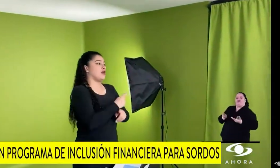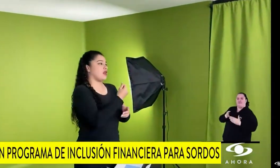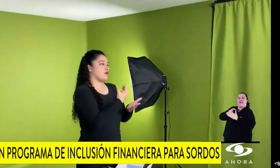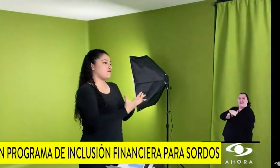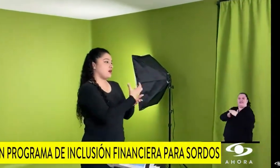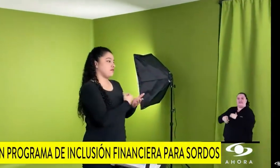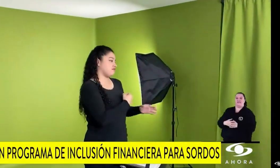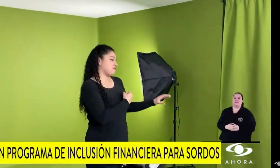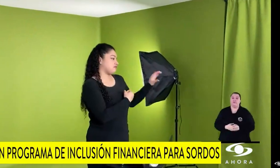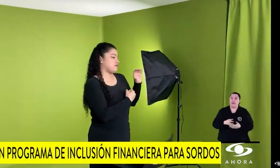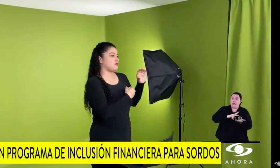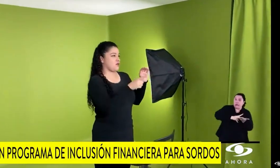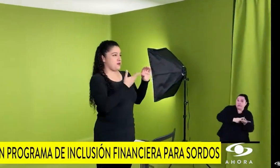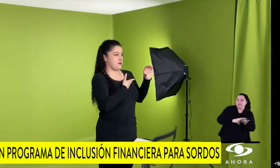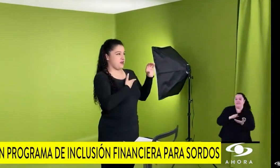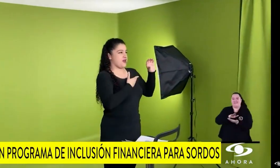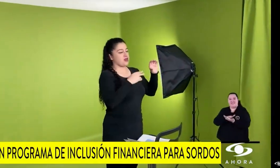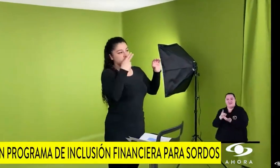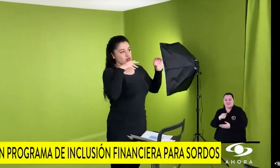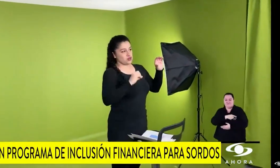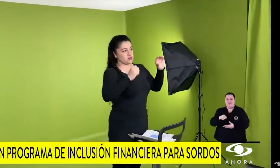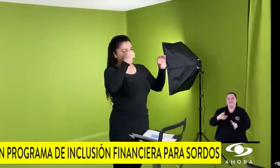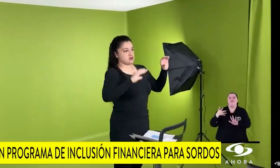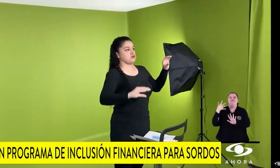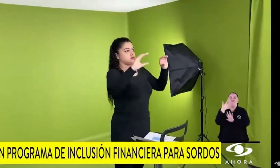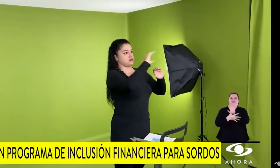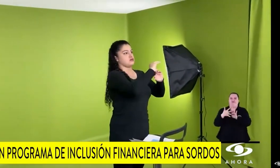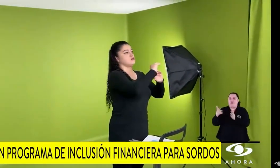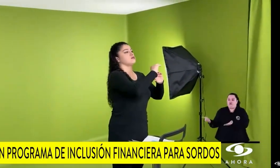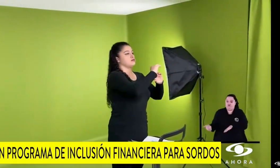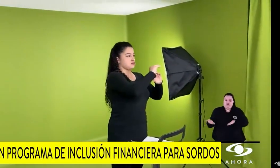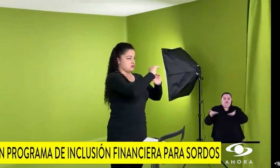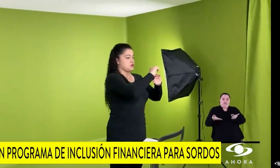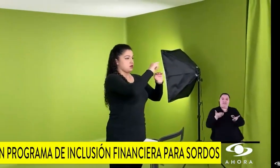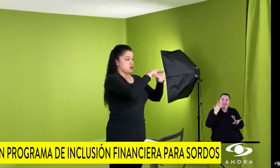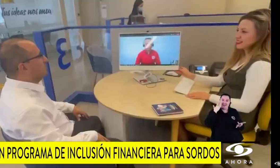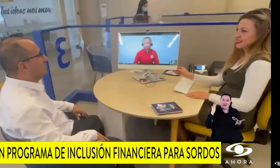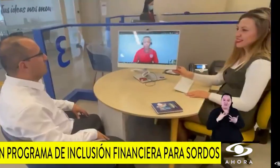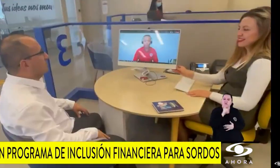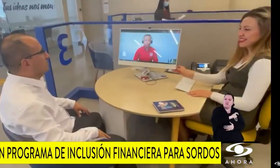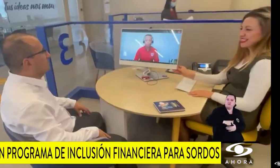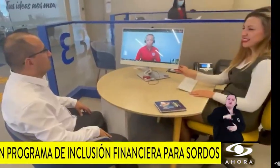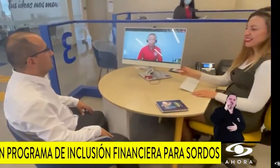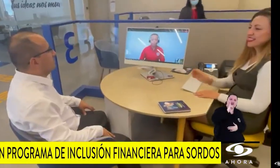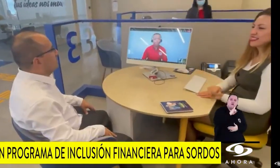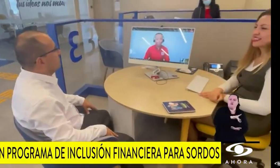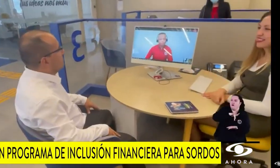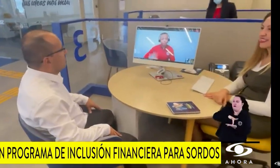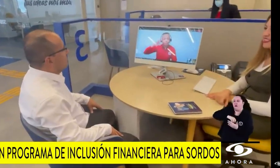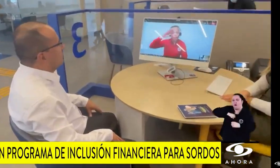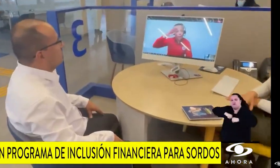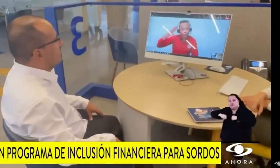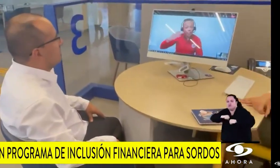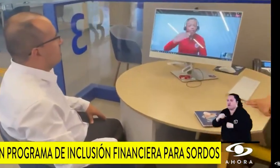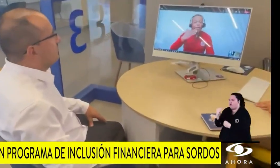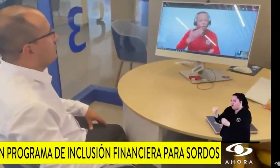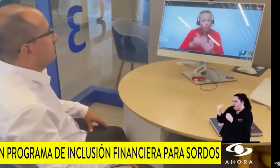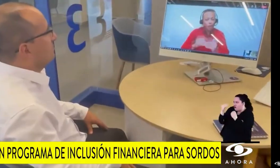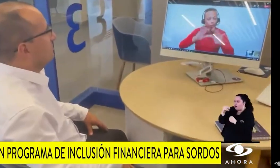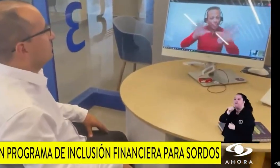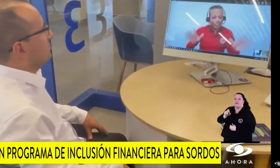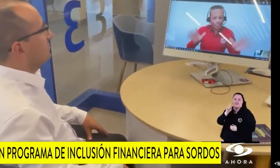procesos de interpretación y o traducción de los servicios ofrecidos a la lengua de señas permite una participación más activa de la población